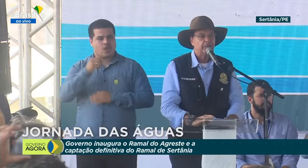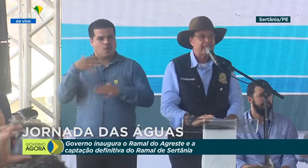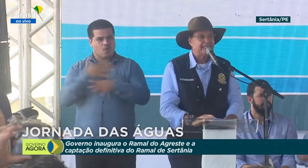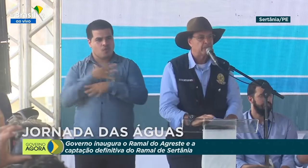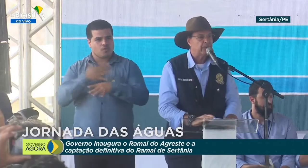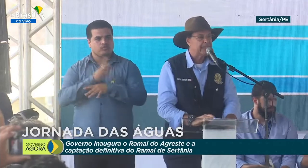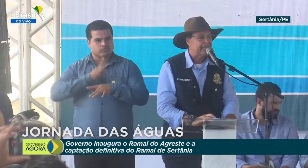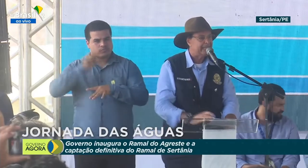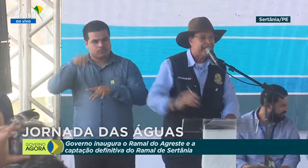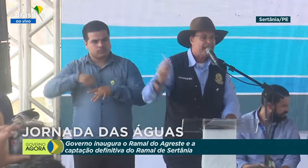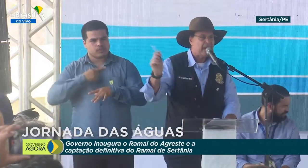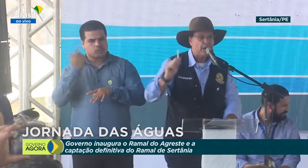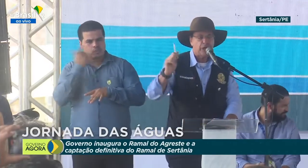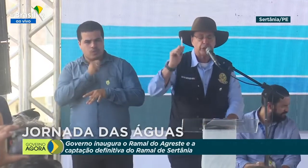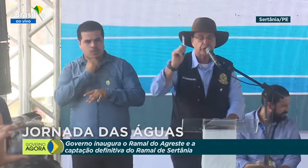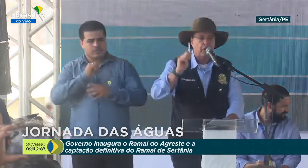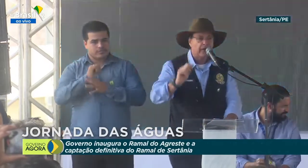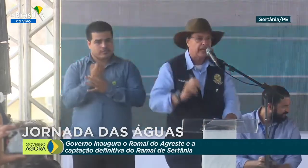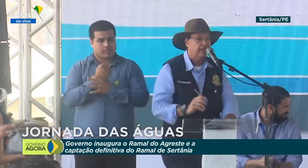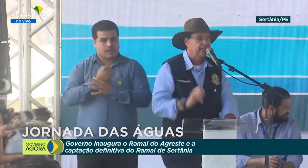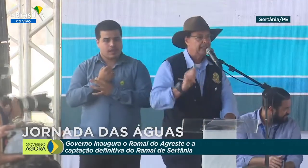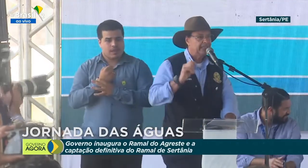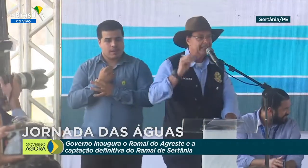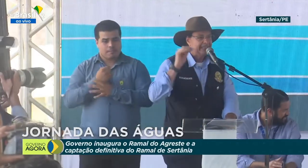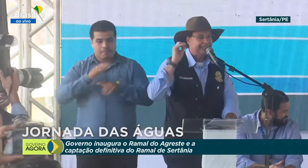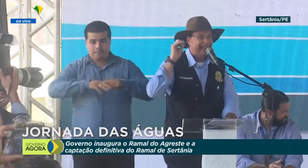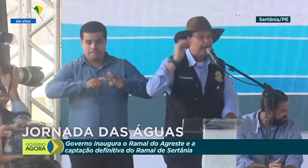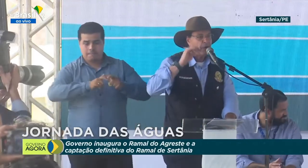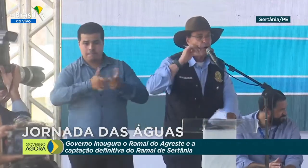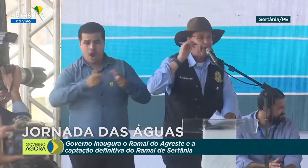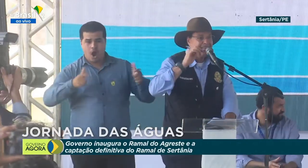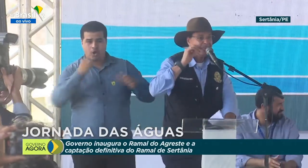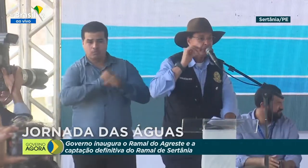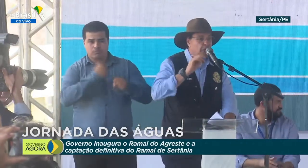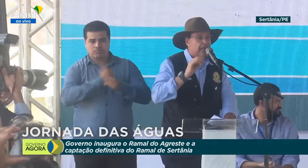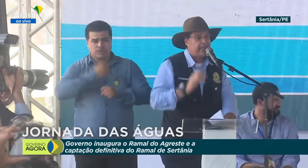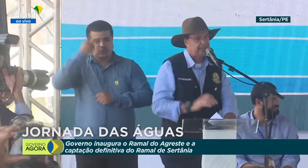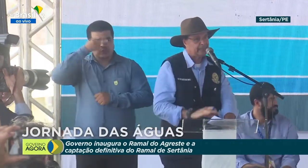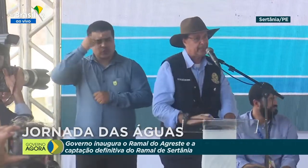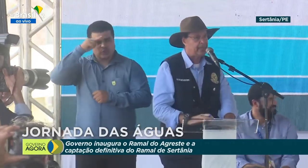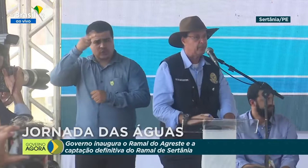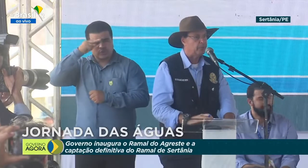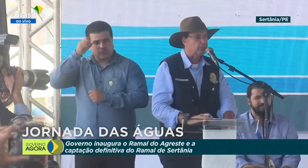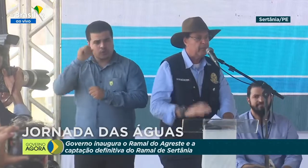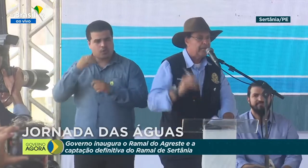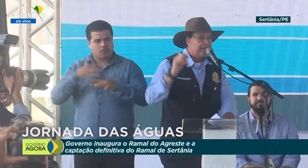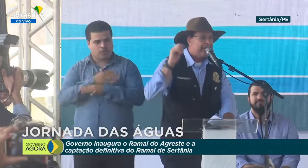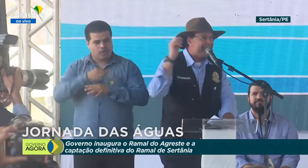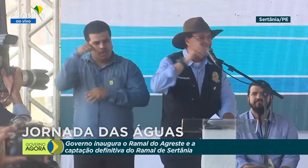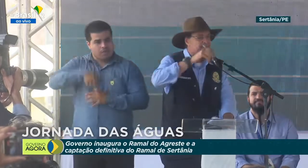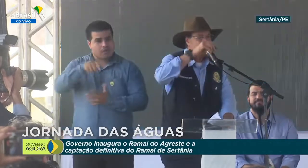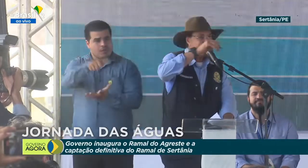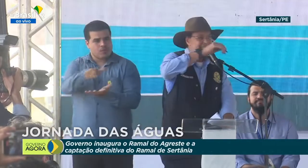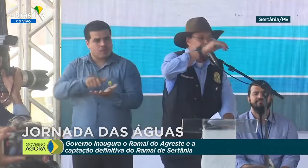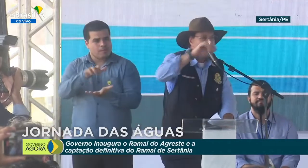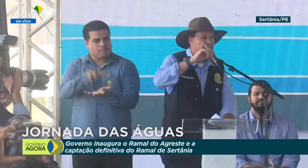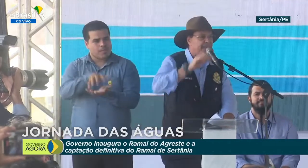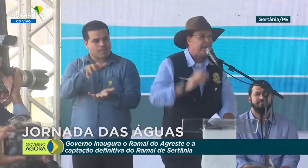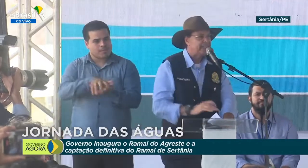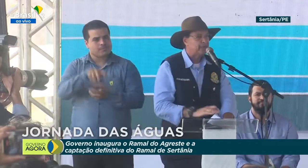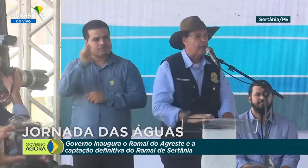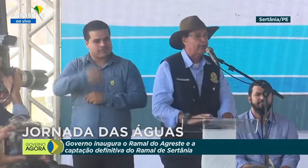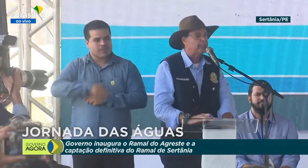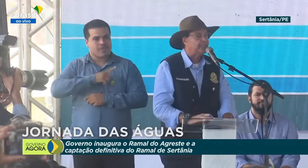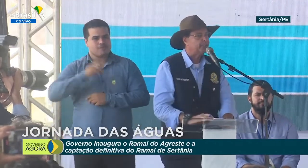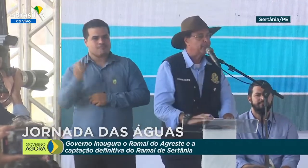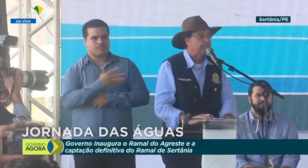que vão ter a segurança hídrica. A maior história, a maior obra da história hídrica de Pernambuco. E essa nova